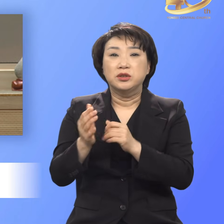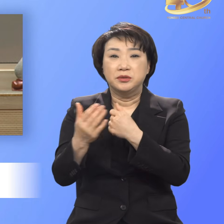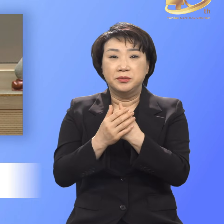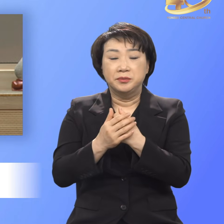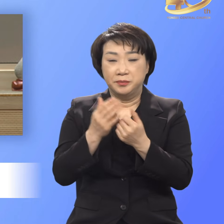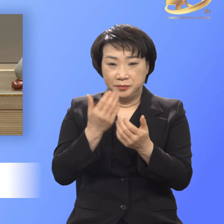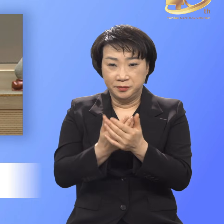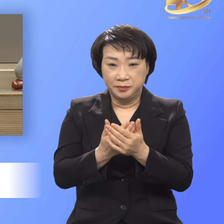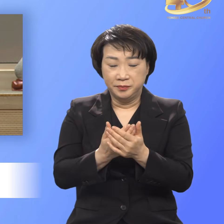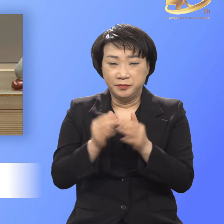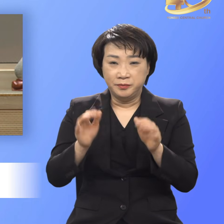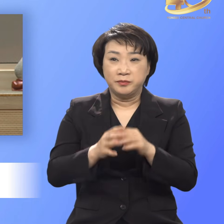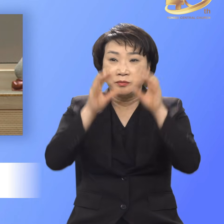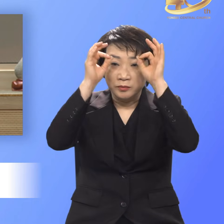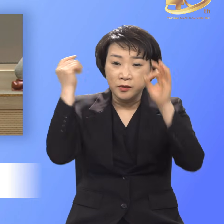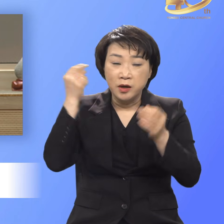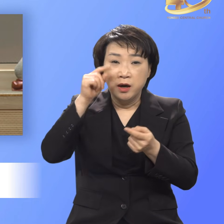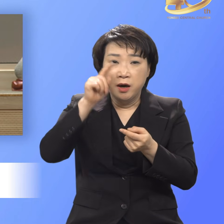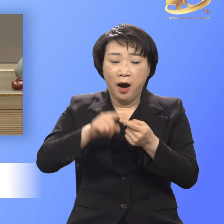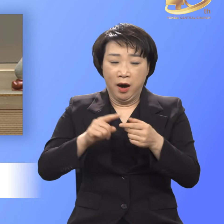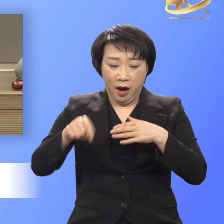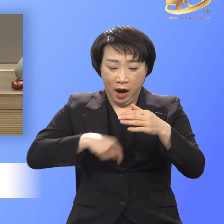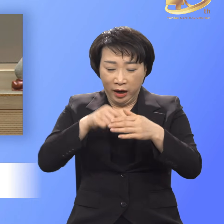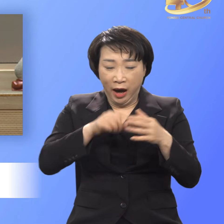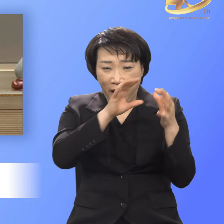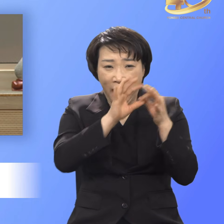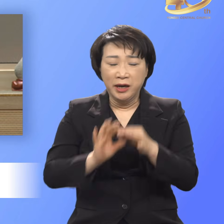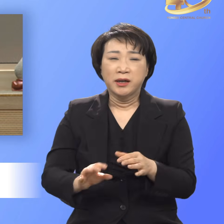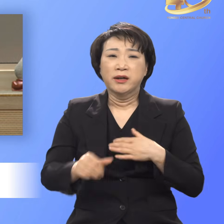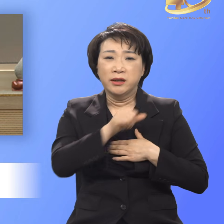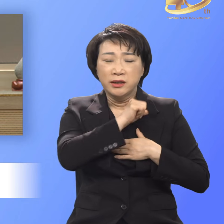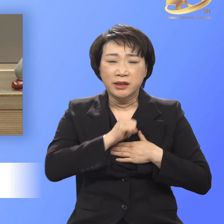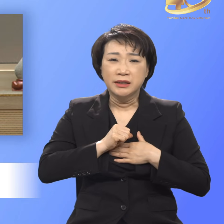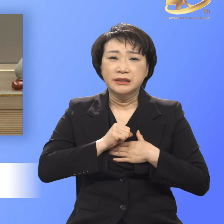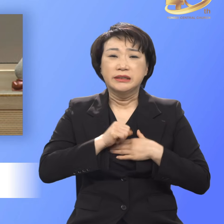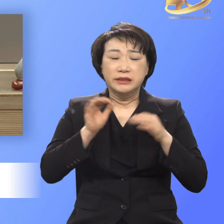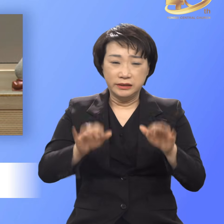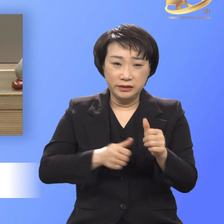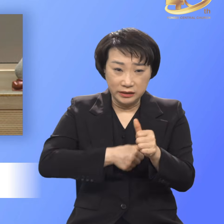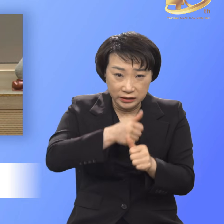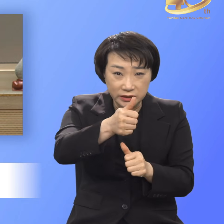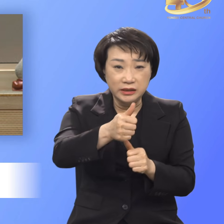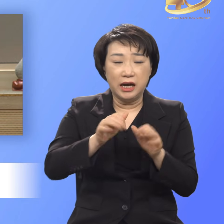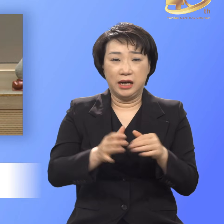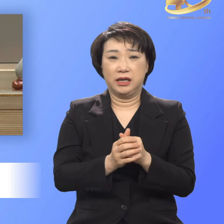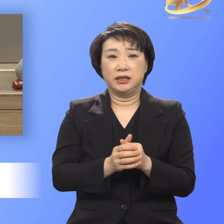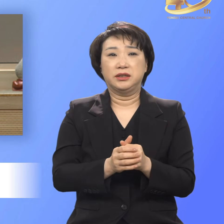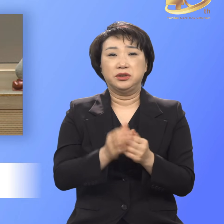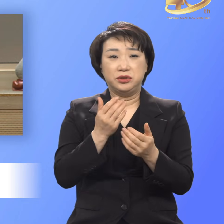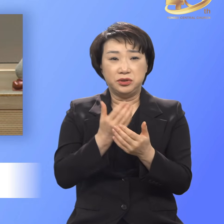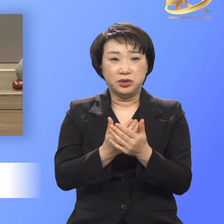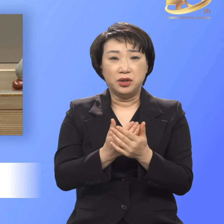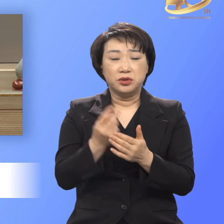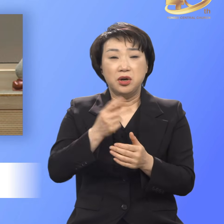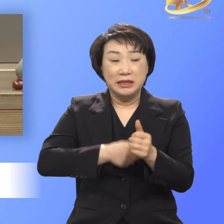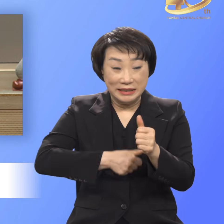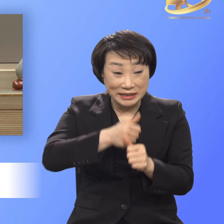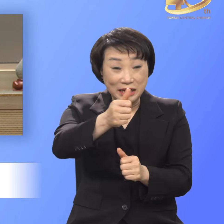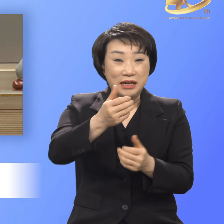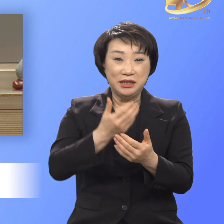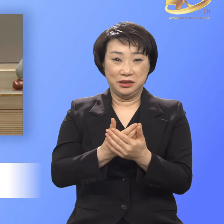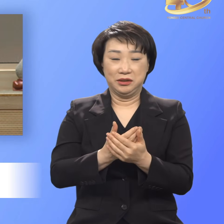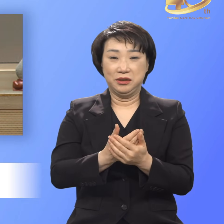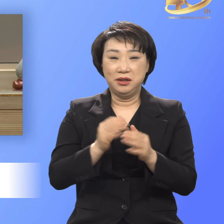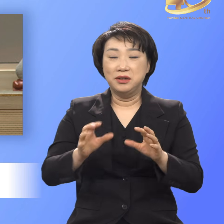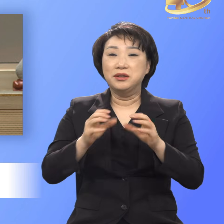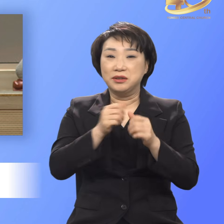보존되게 하여 주시고, 들은 그 말씀이 내 안에 끝까지 견디게 하여 주시고, 승리하게 하여 주시고, 이기게 하여